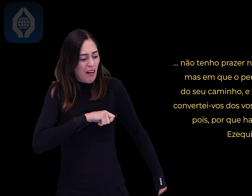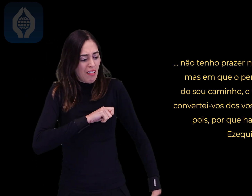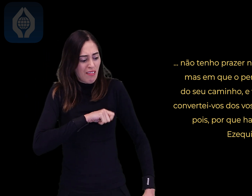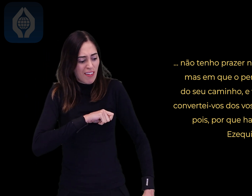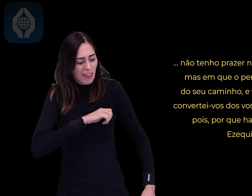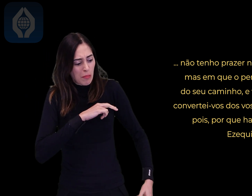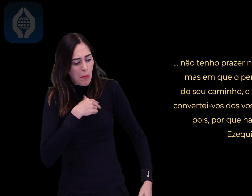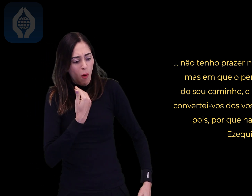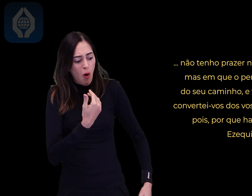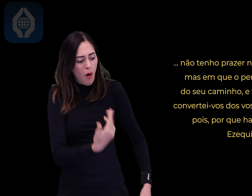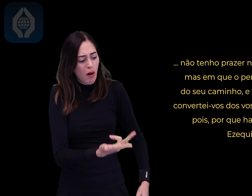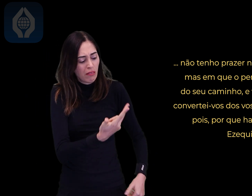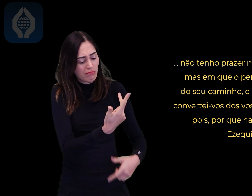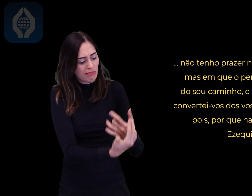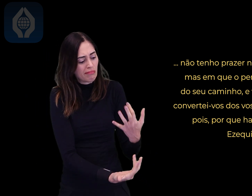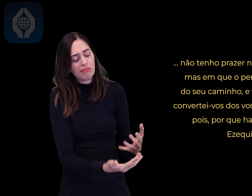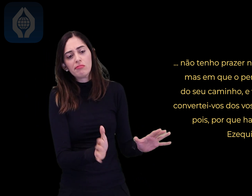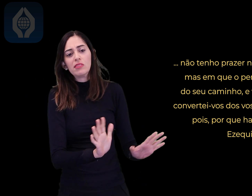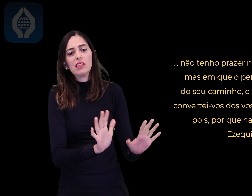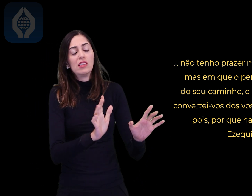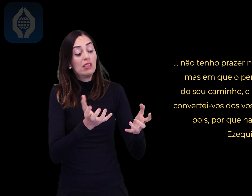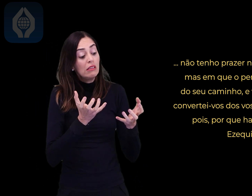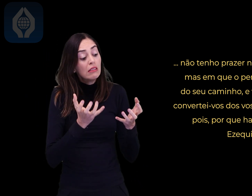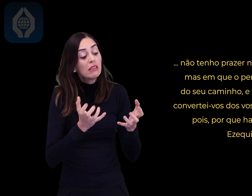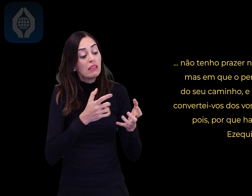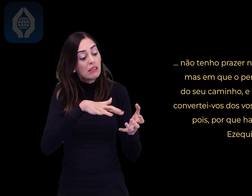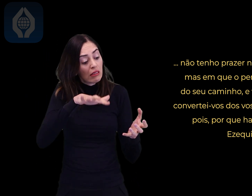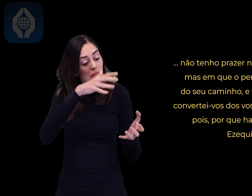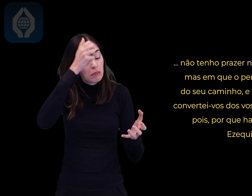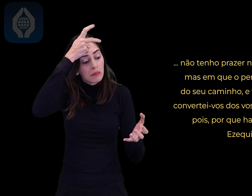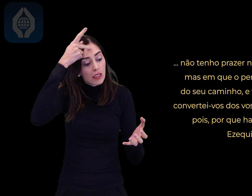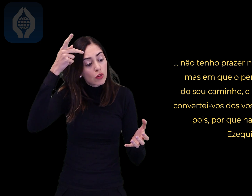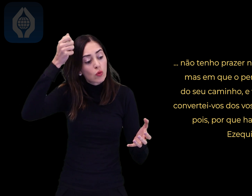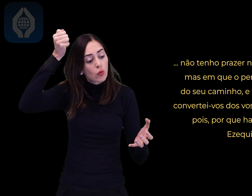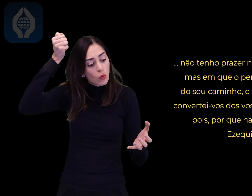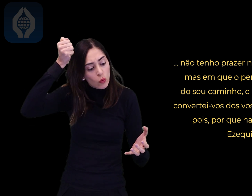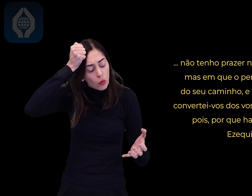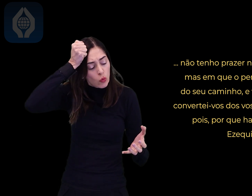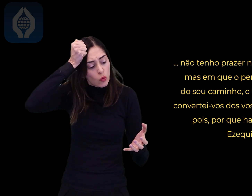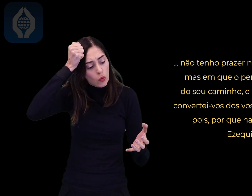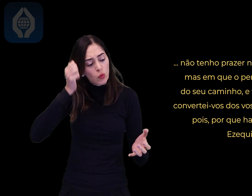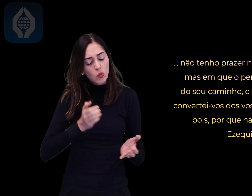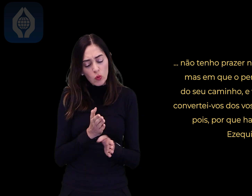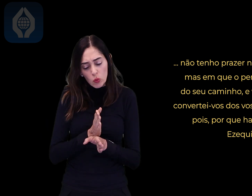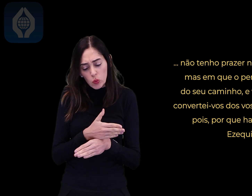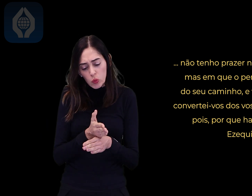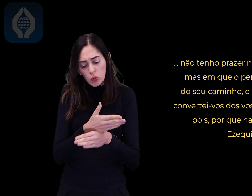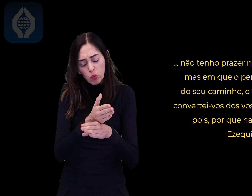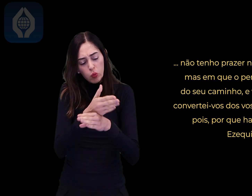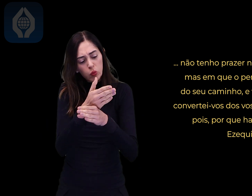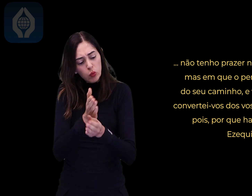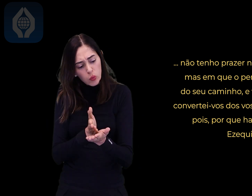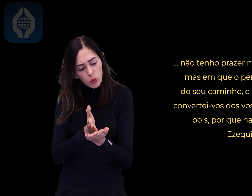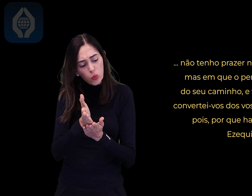seu caminho e viva. Convertei-vos dos vossos maus caminhos, pois, por que haveis de